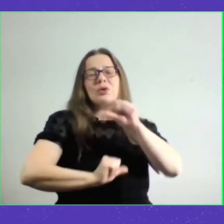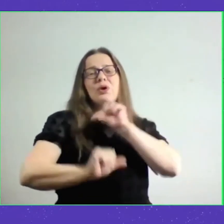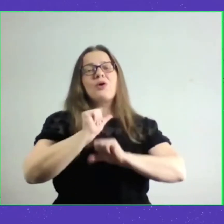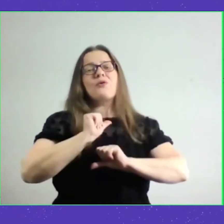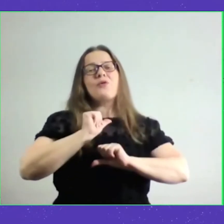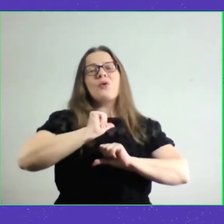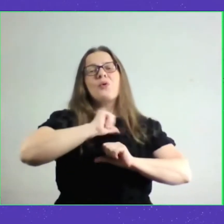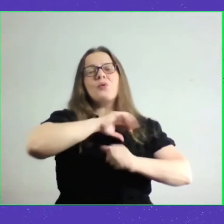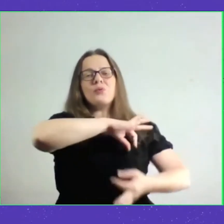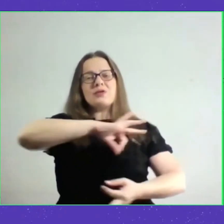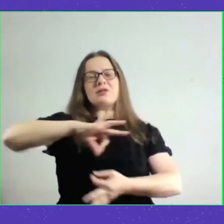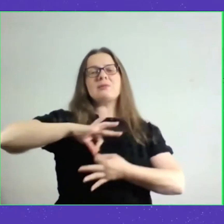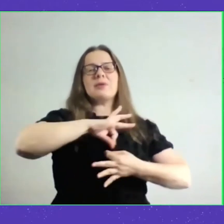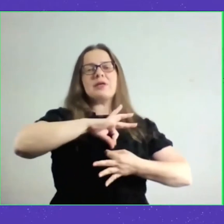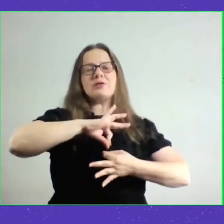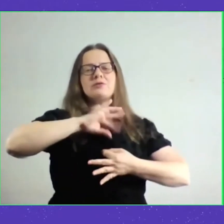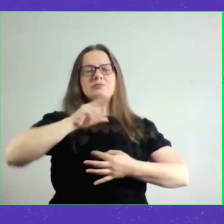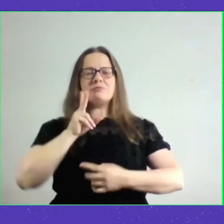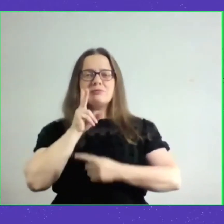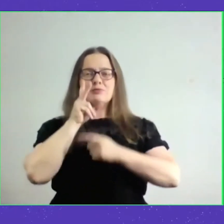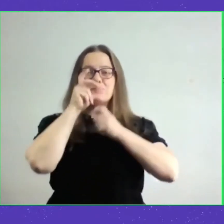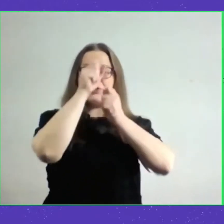espírito inabalável.